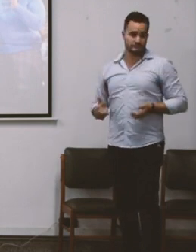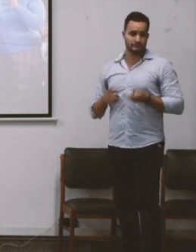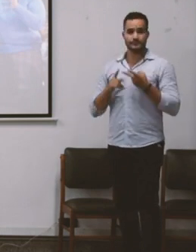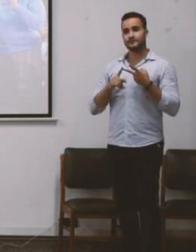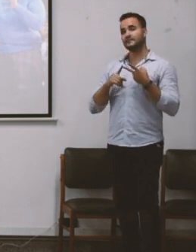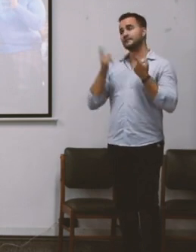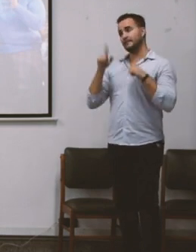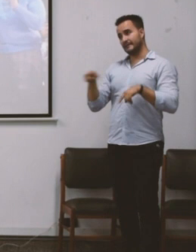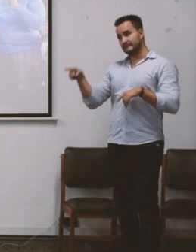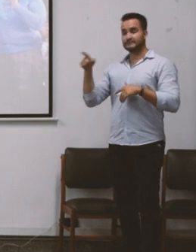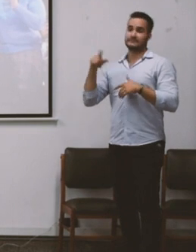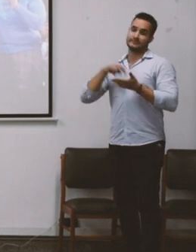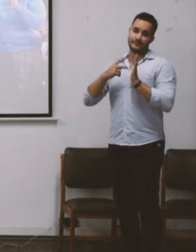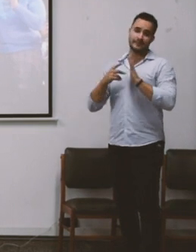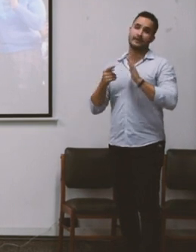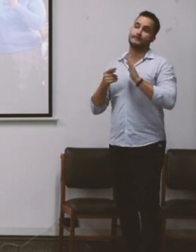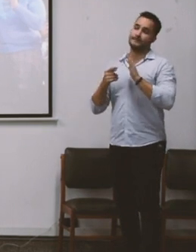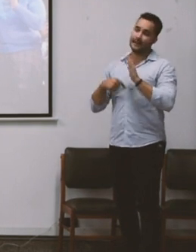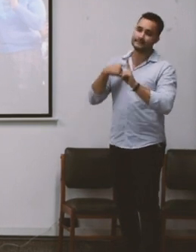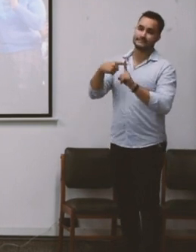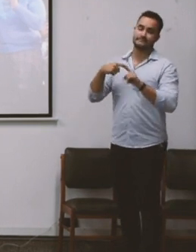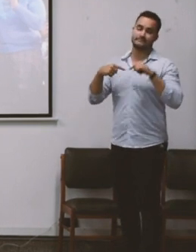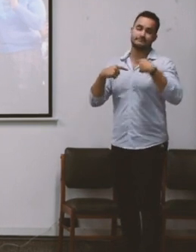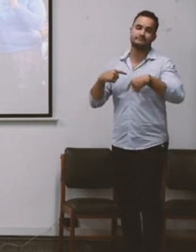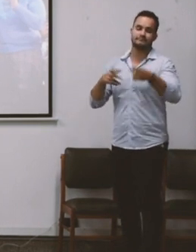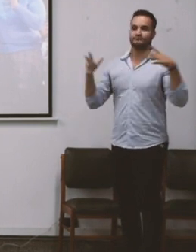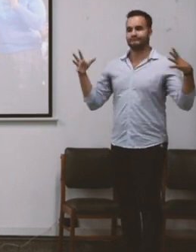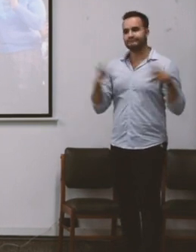otros relacionamientos, otras prácticas,